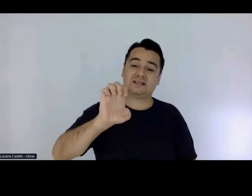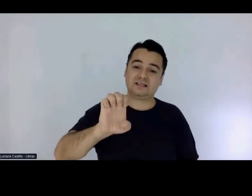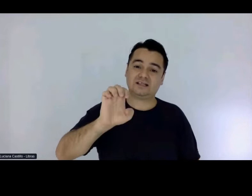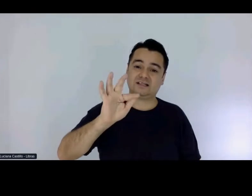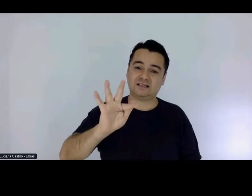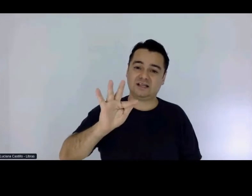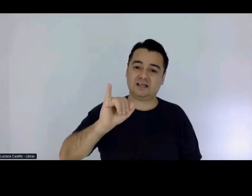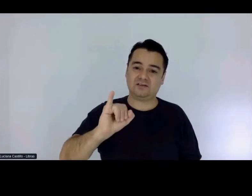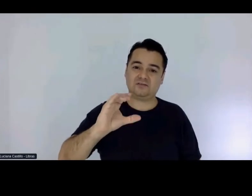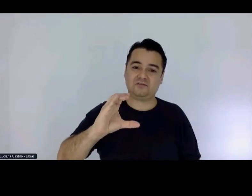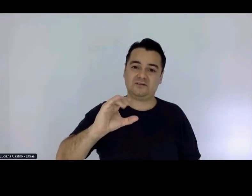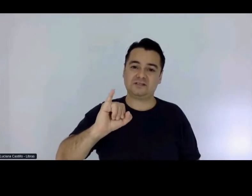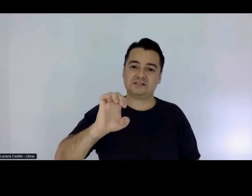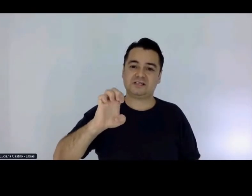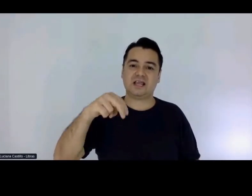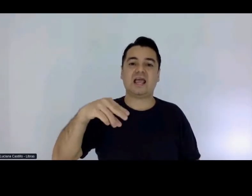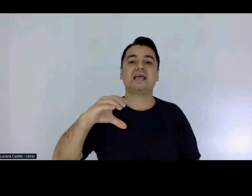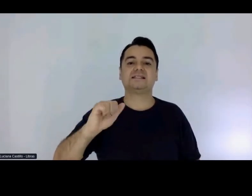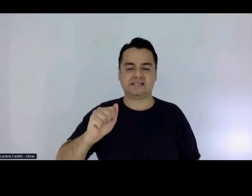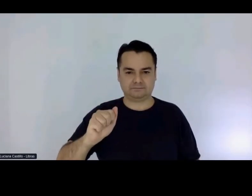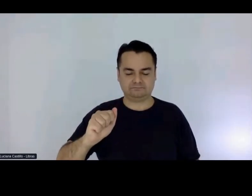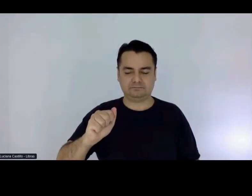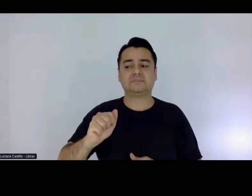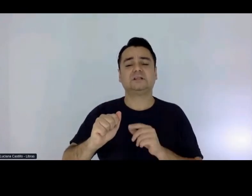traz essa carga muito